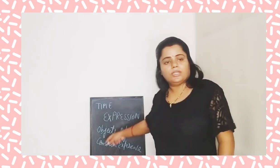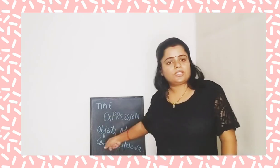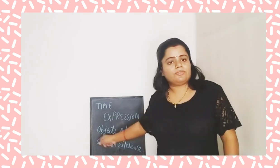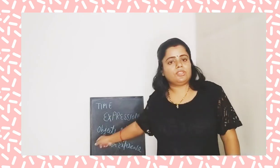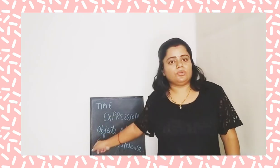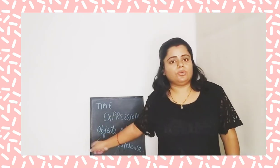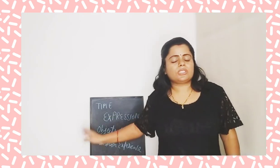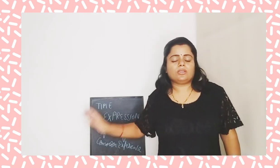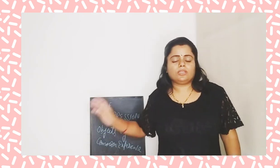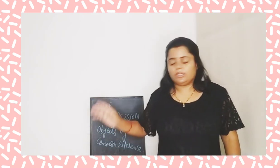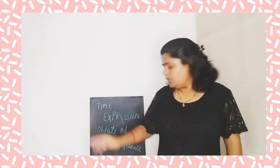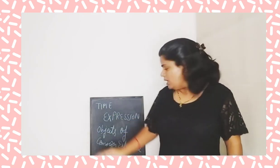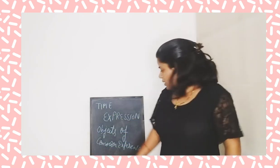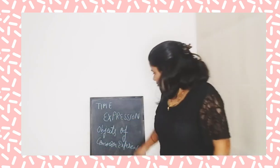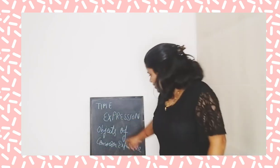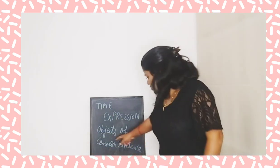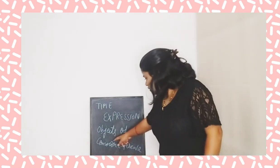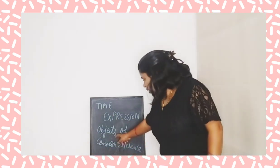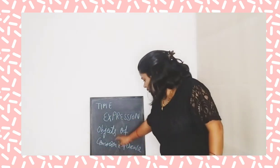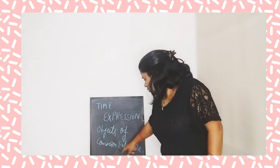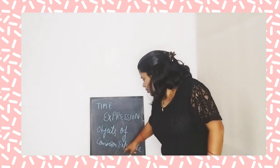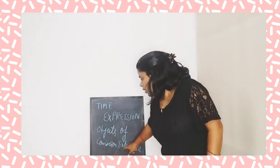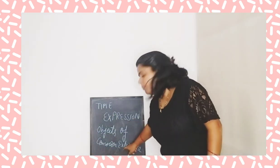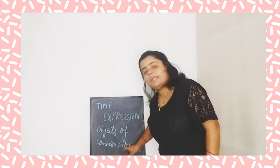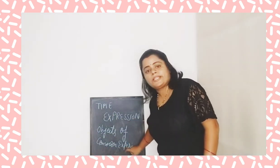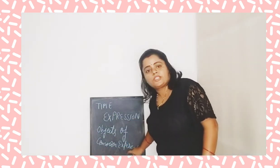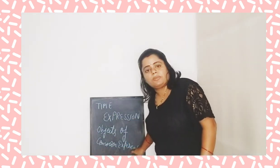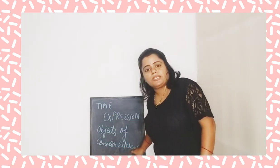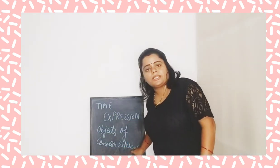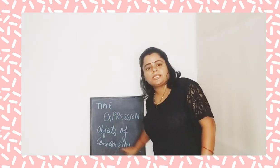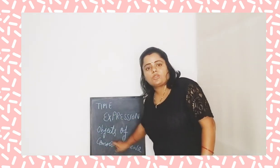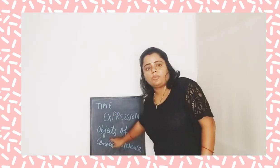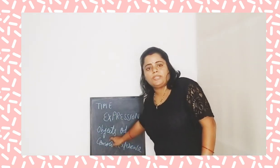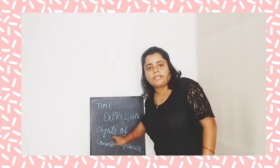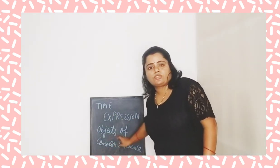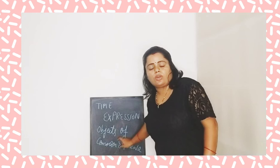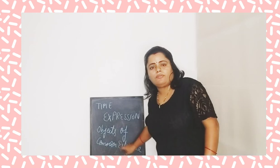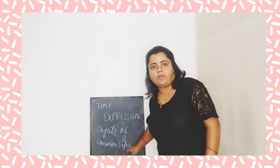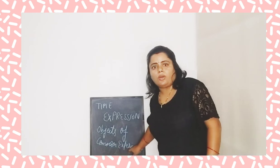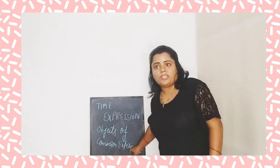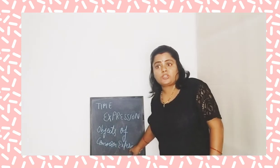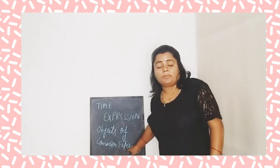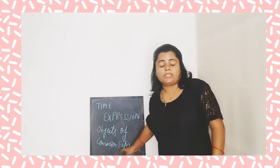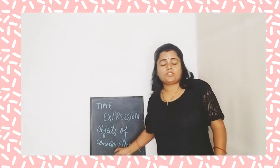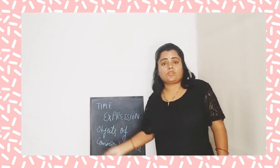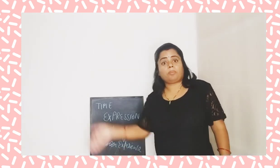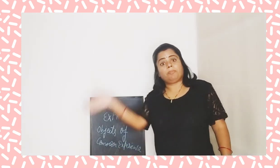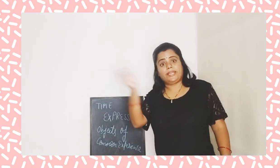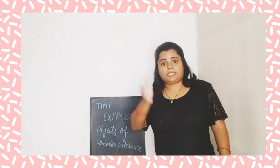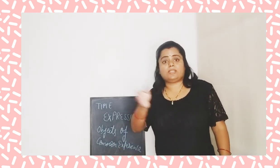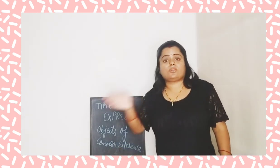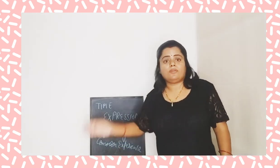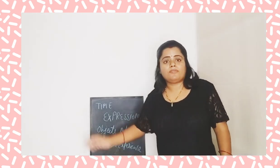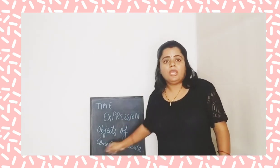वी यूज द वर्ड्स ऑफ कॉमन एक्सपीरियंसेस, ऑब्जेक्ट्स ऑफ कॉमन एक्सपीरियंसेस और प्लेसेस ऑफ